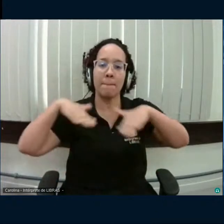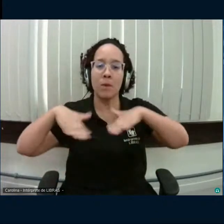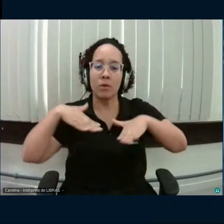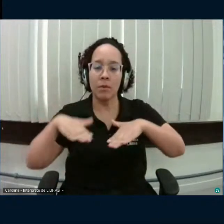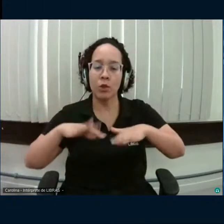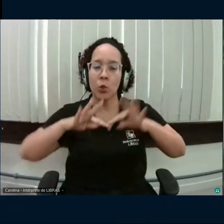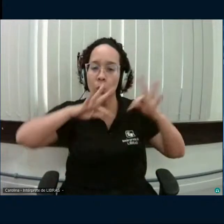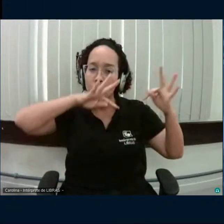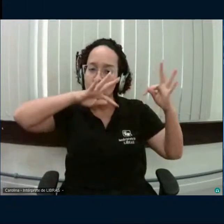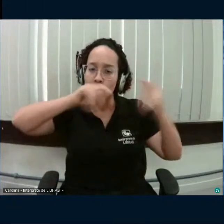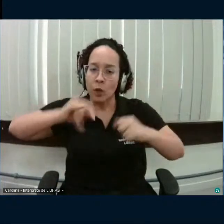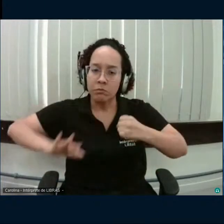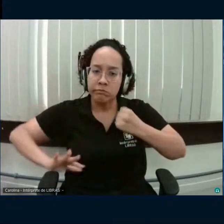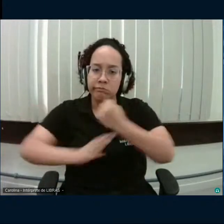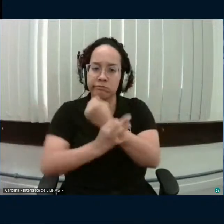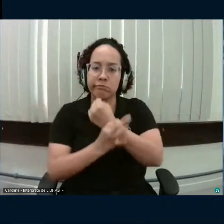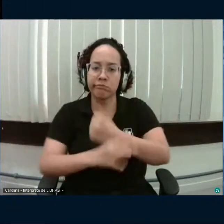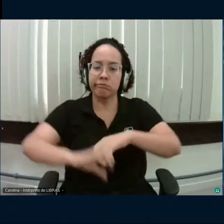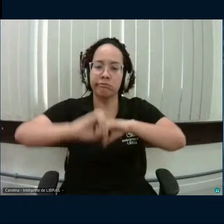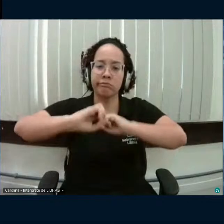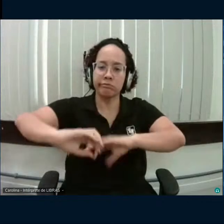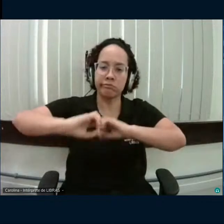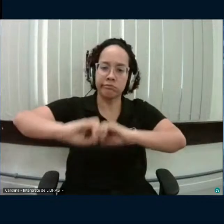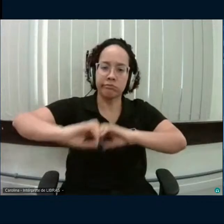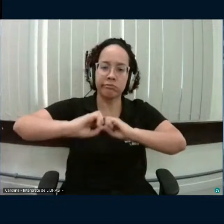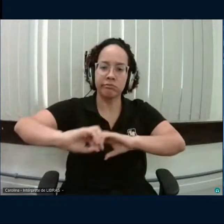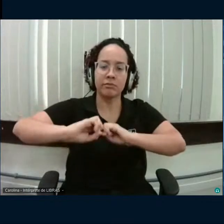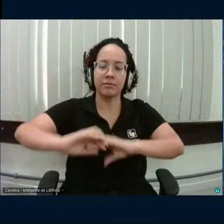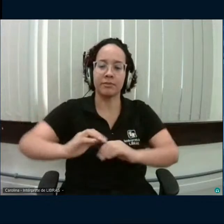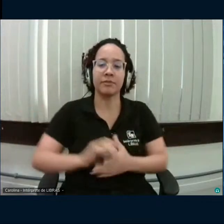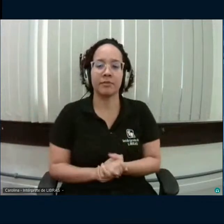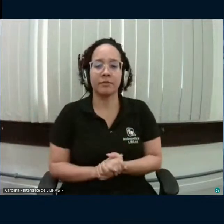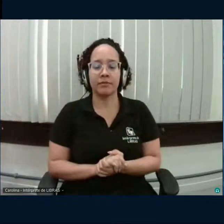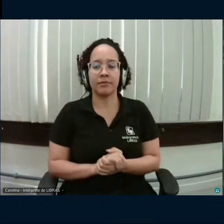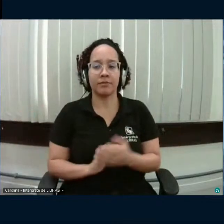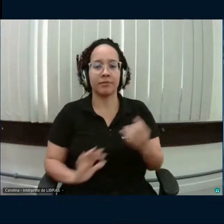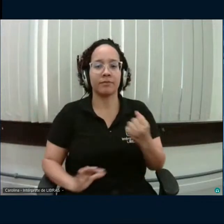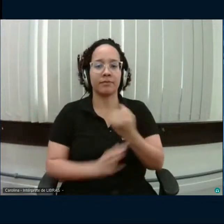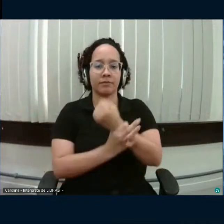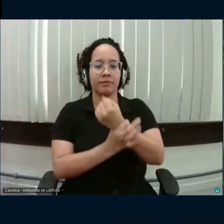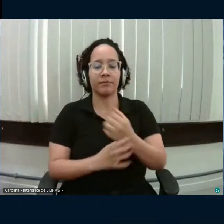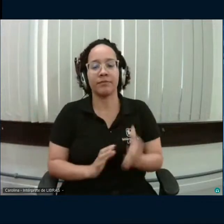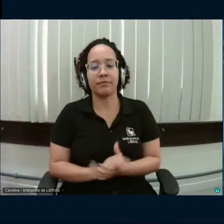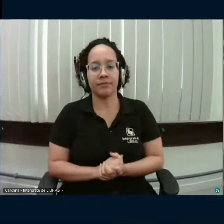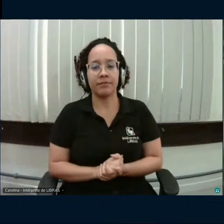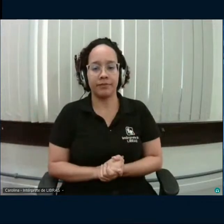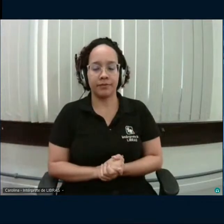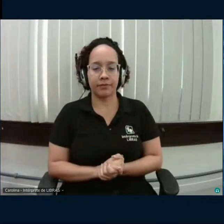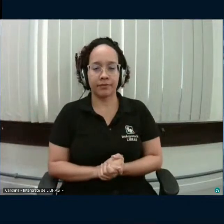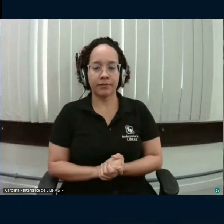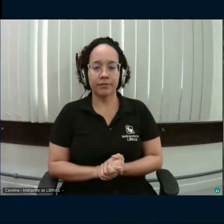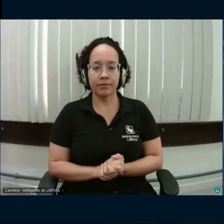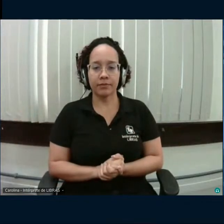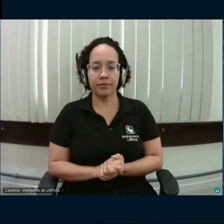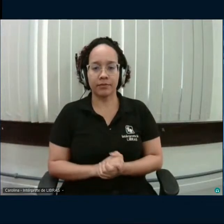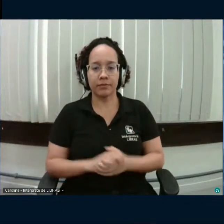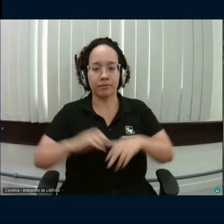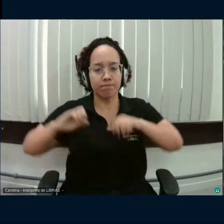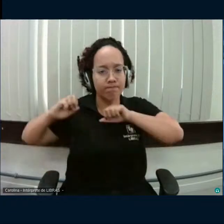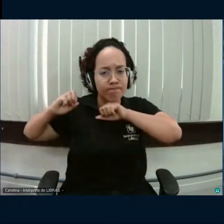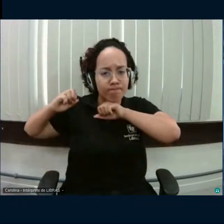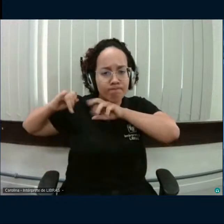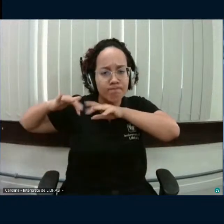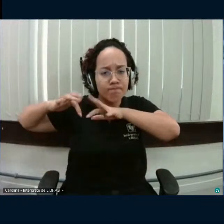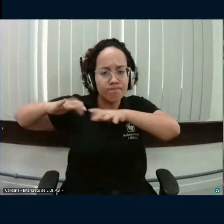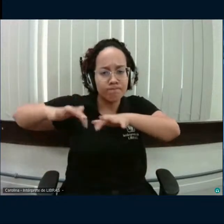Educação teve um papel crucial na defesa desta reforma, né, ocupando espaços, né, tem